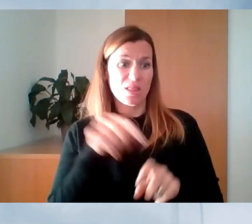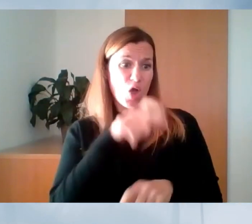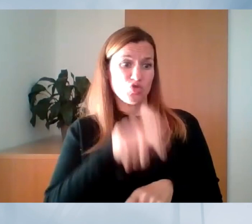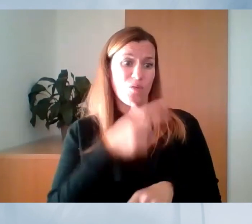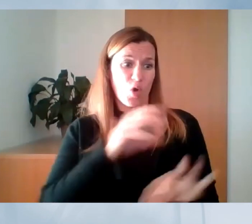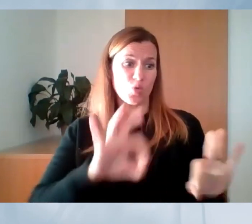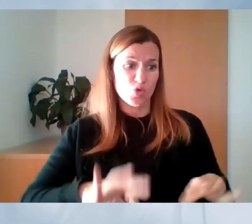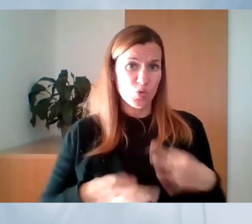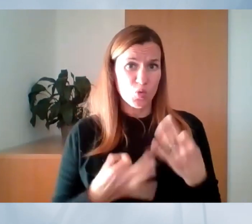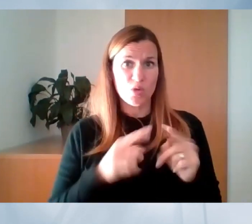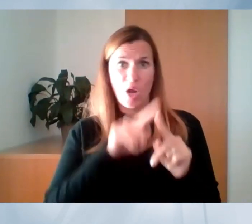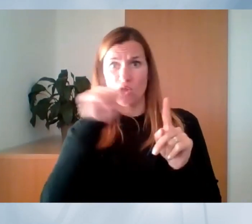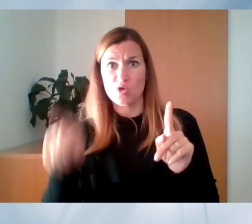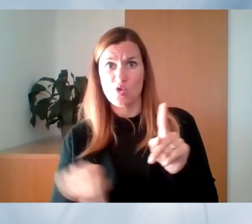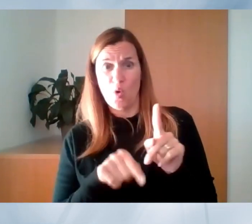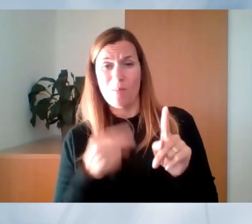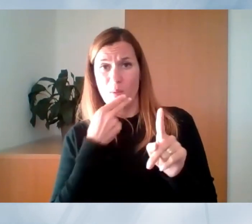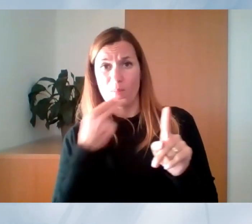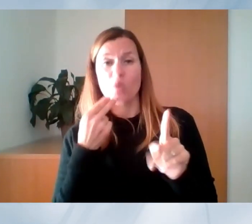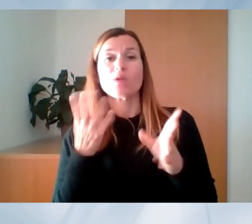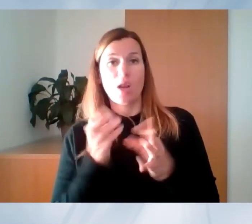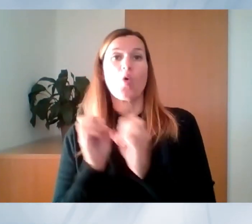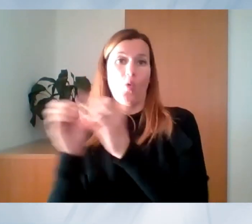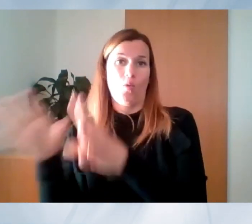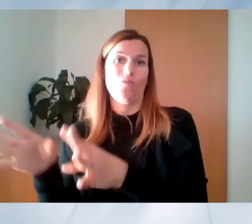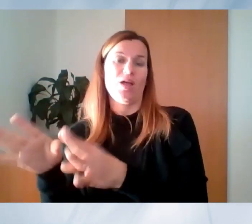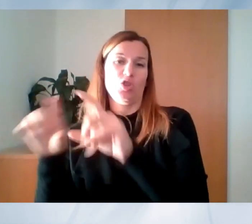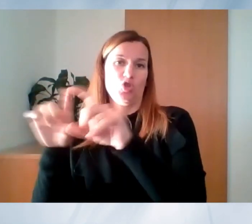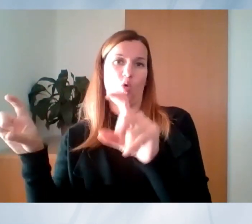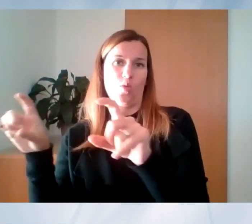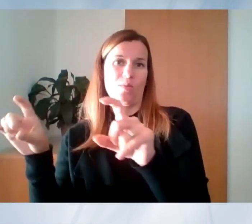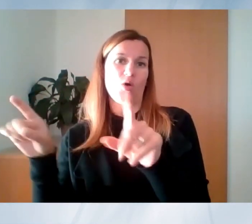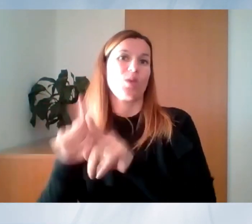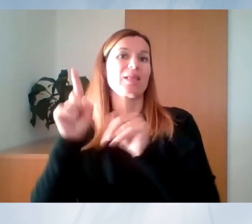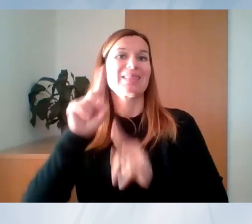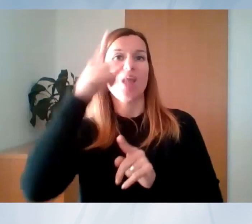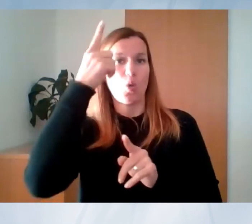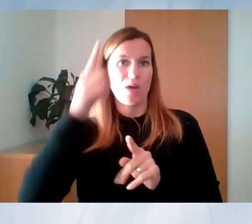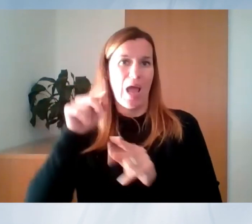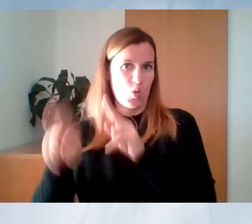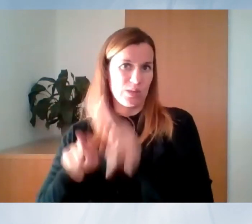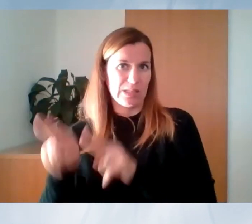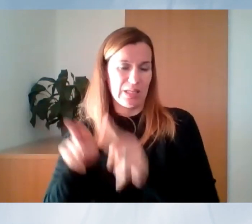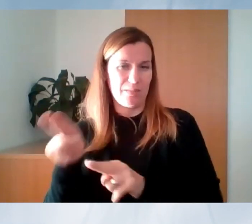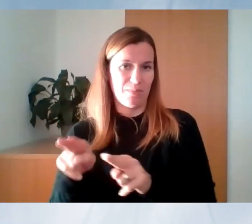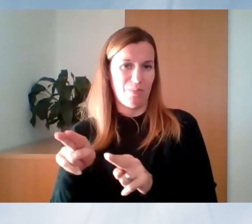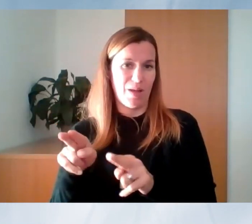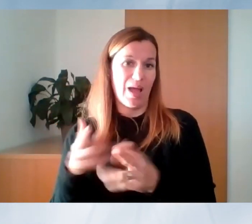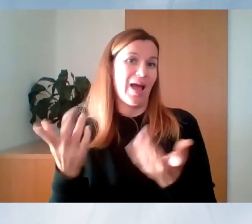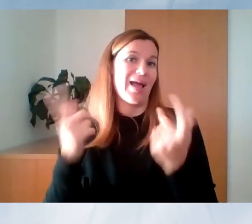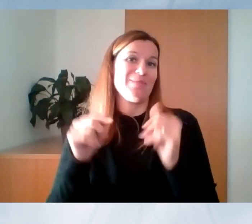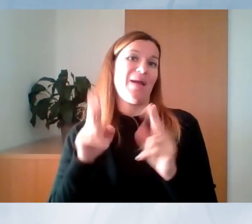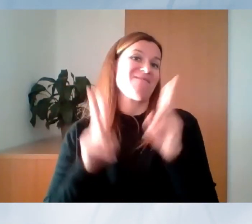človek od zjutraj do popoldne je v domu, v ustanovi, v dnevni oskrbi. To se